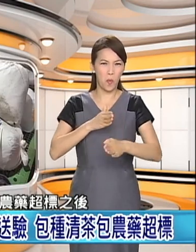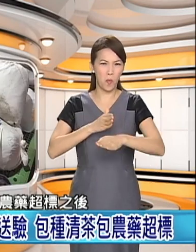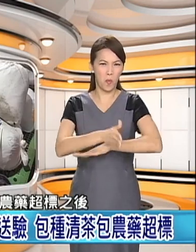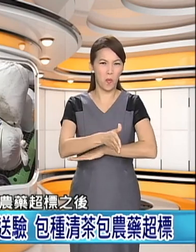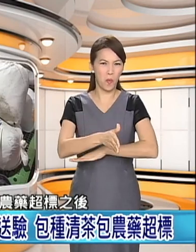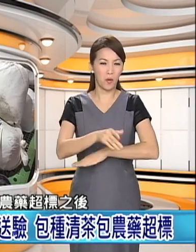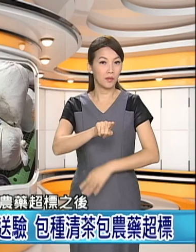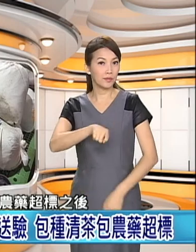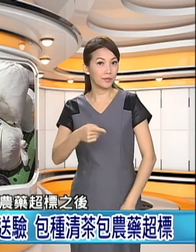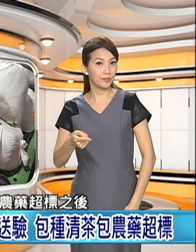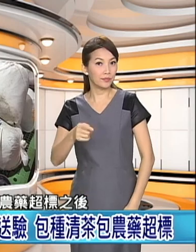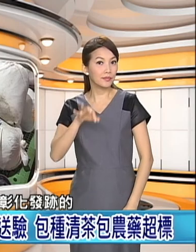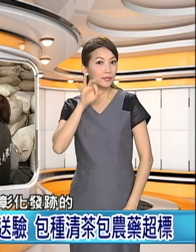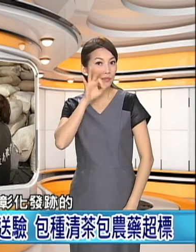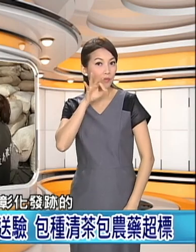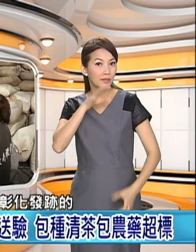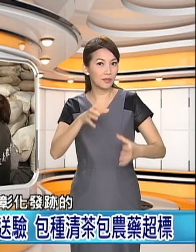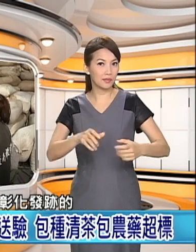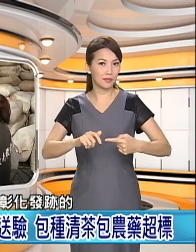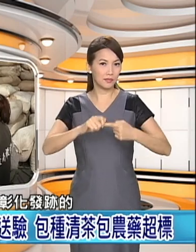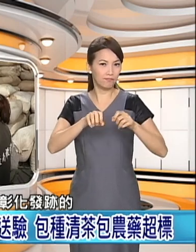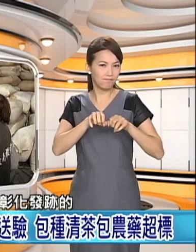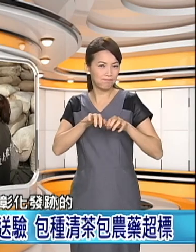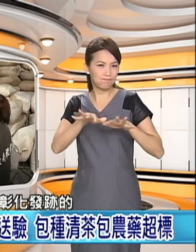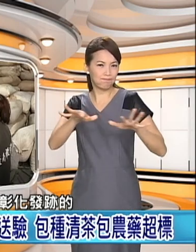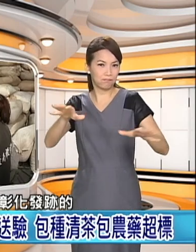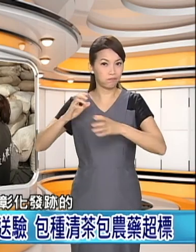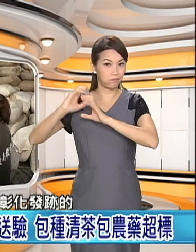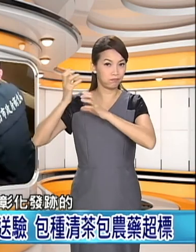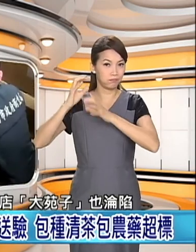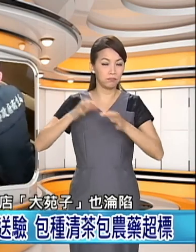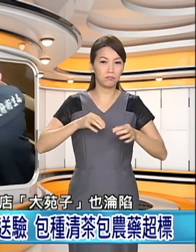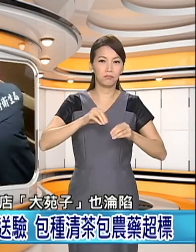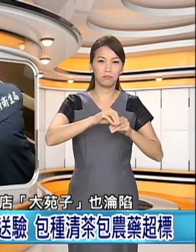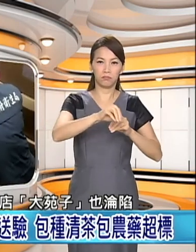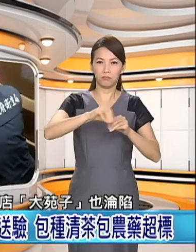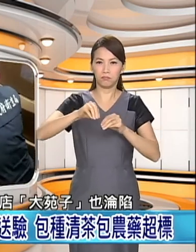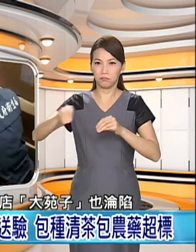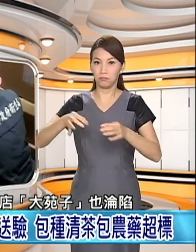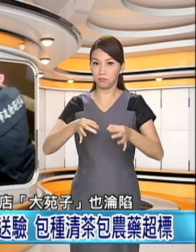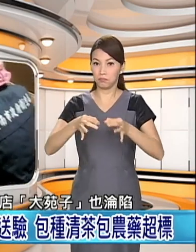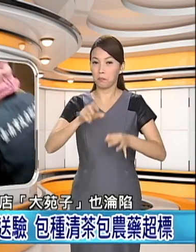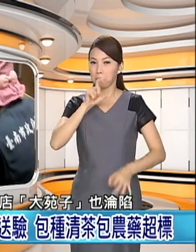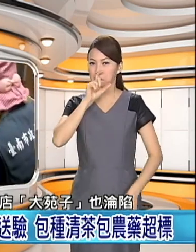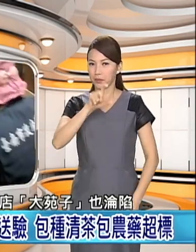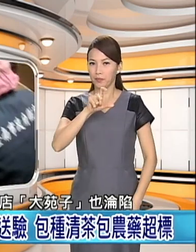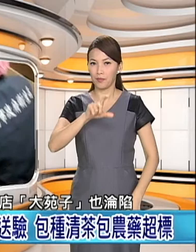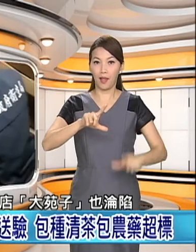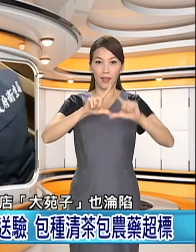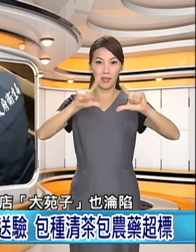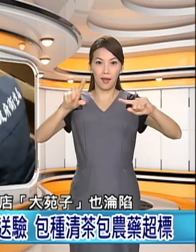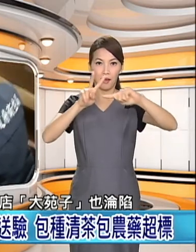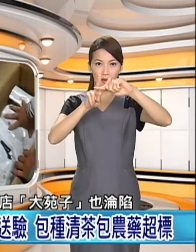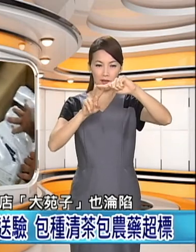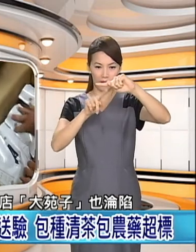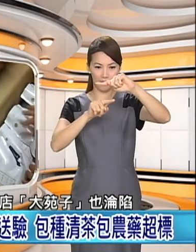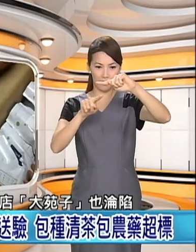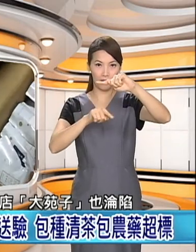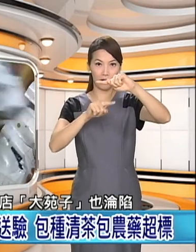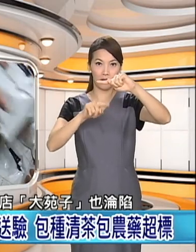后，另外一家在彰化发迹的连锁手摇杯店大院子也沦陷